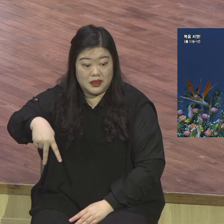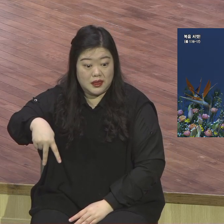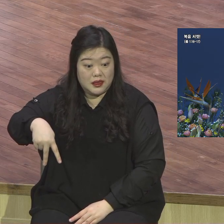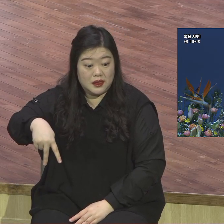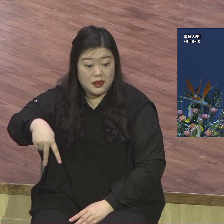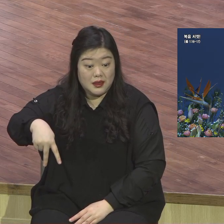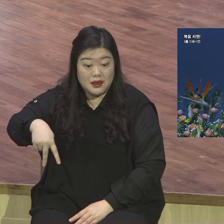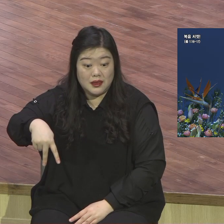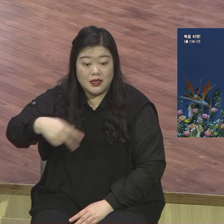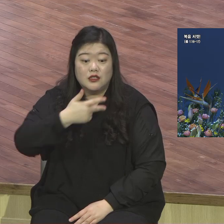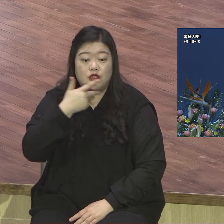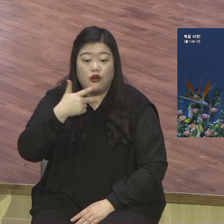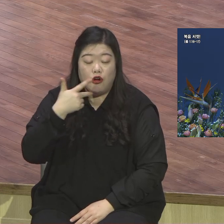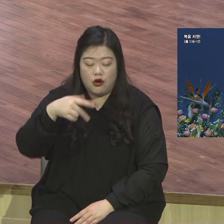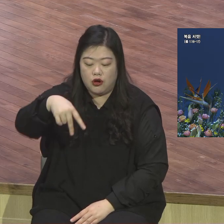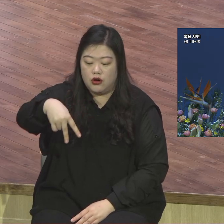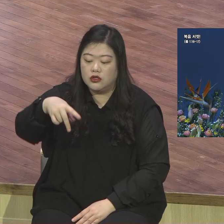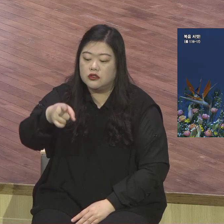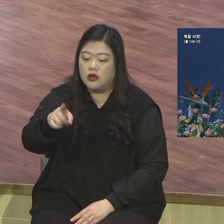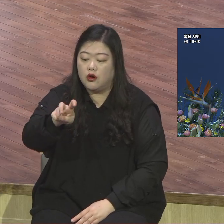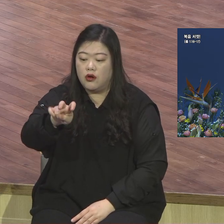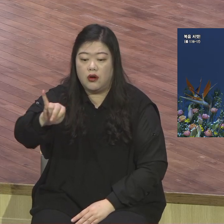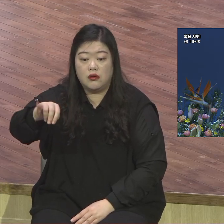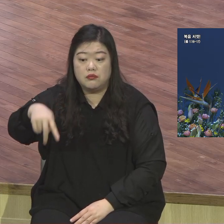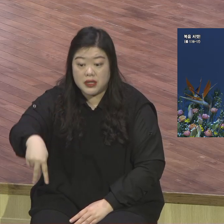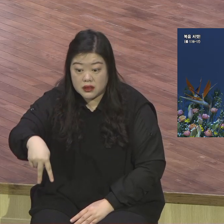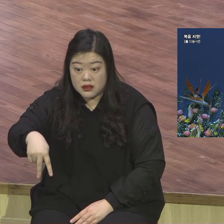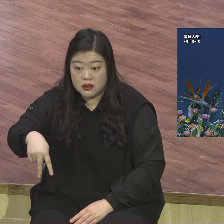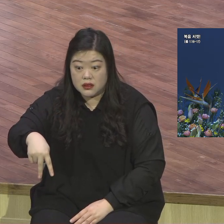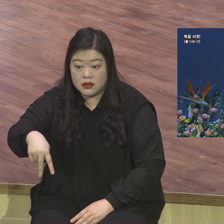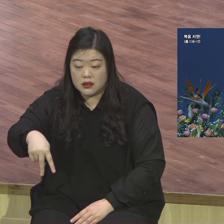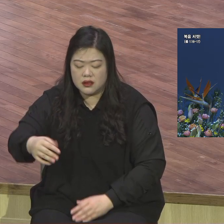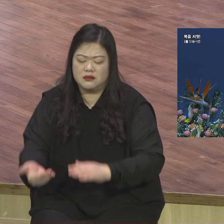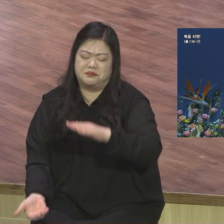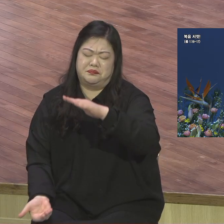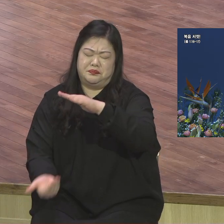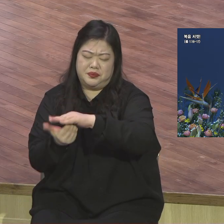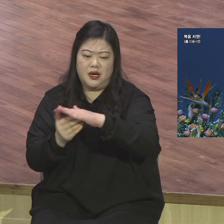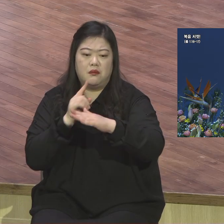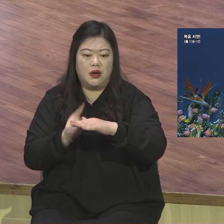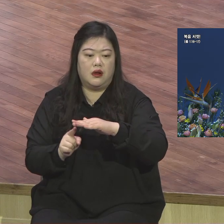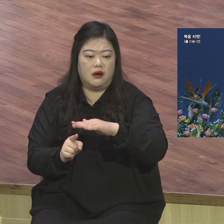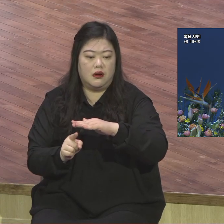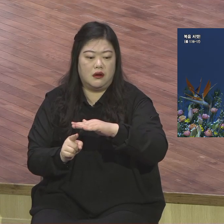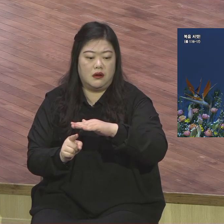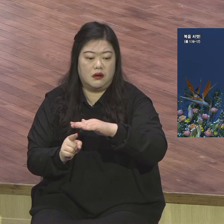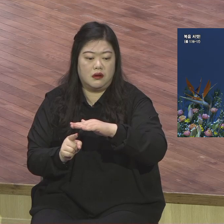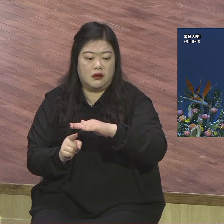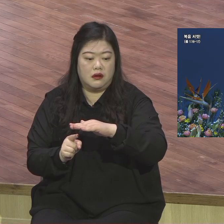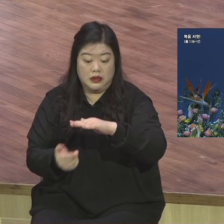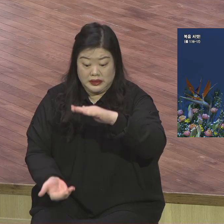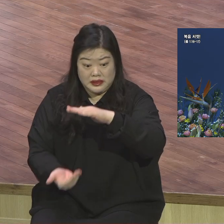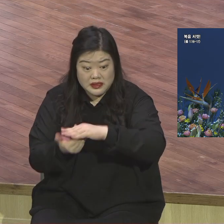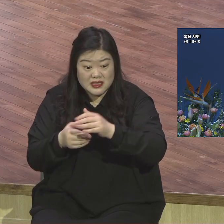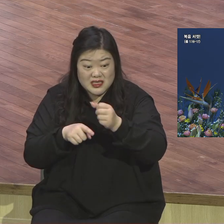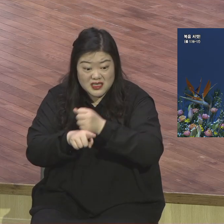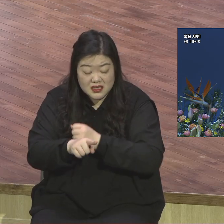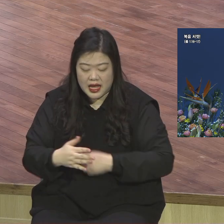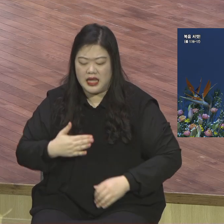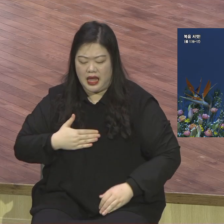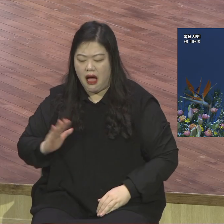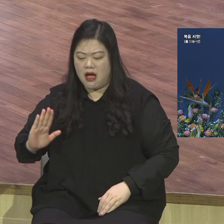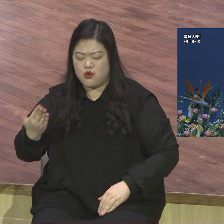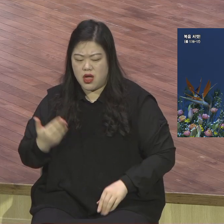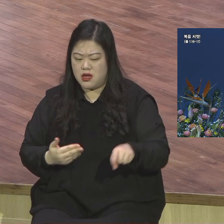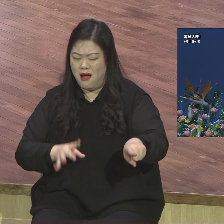끝나는 겁니다. 아, 저 사람 완전 복음이구나. 알목게 이렇게 애월서 오케이구나.